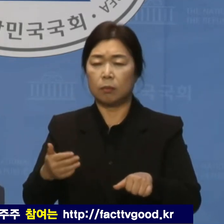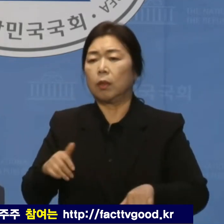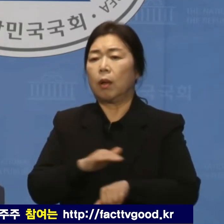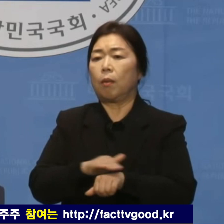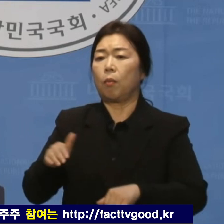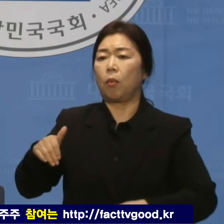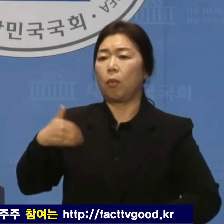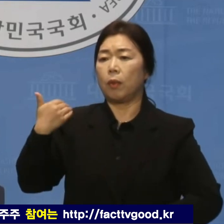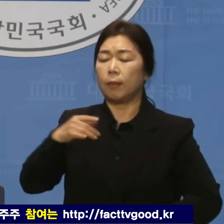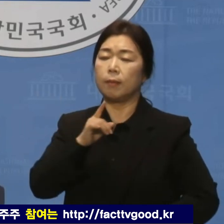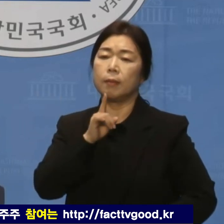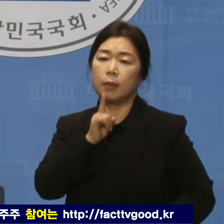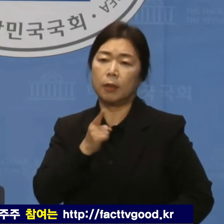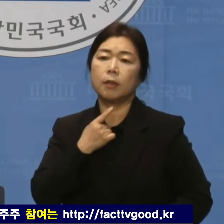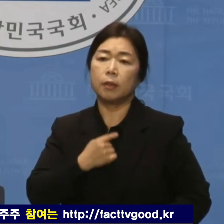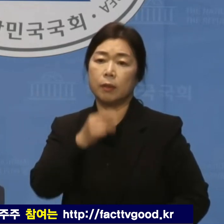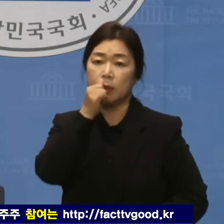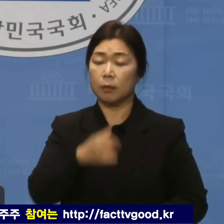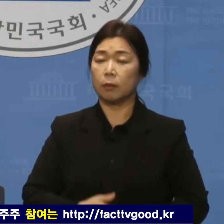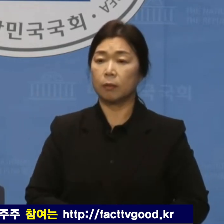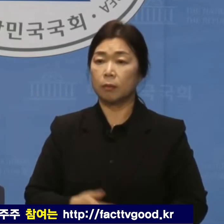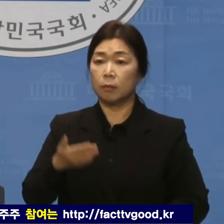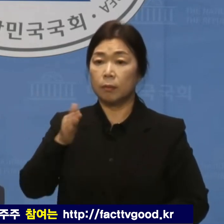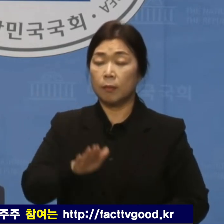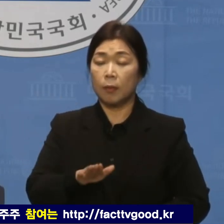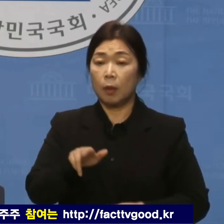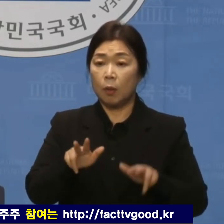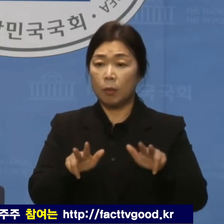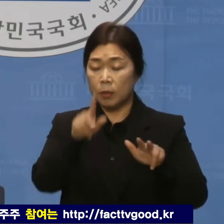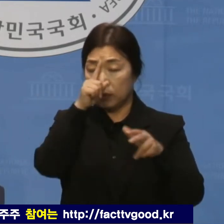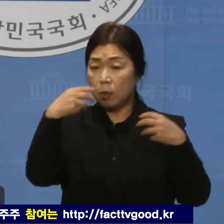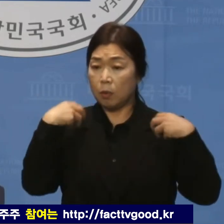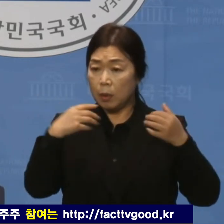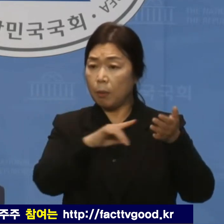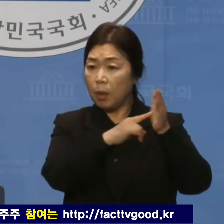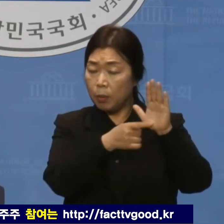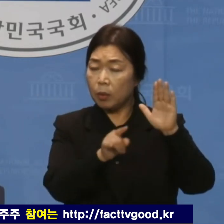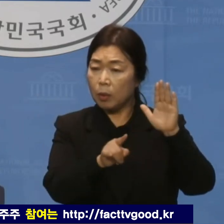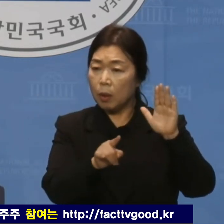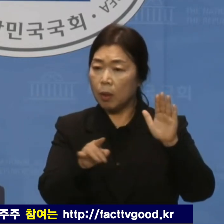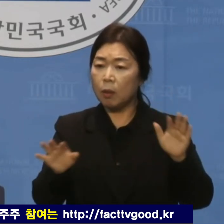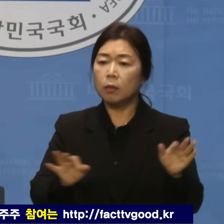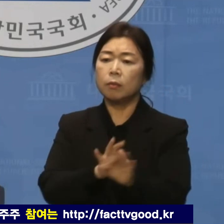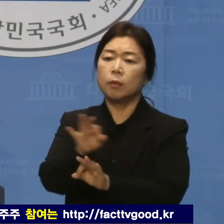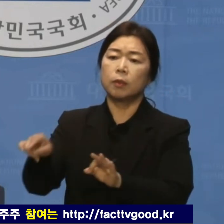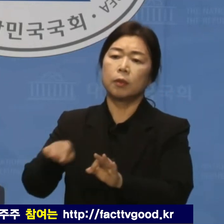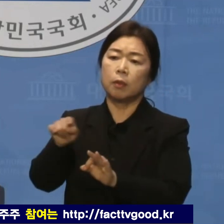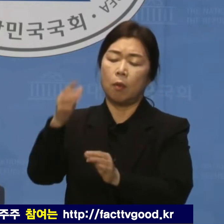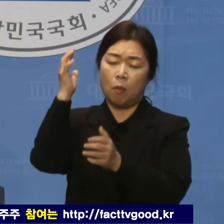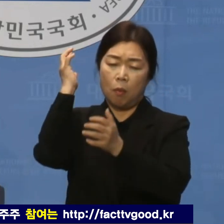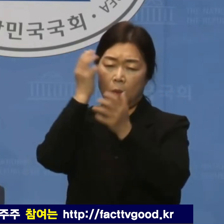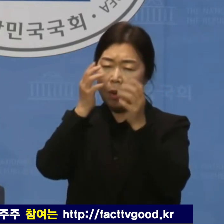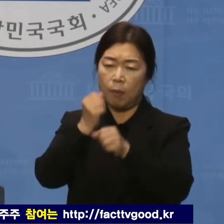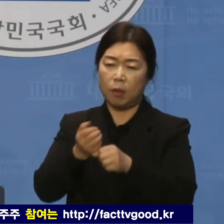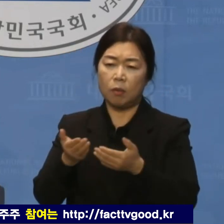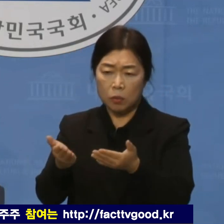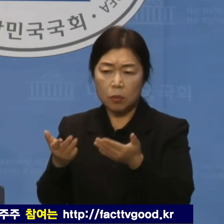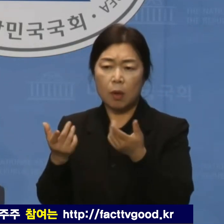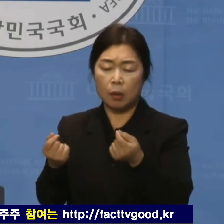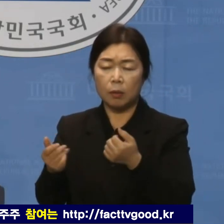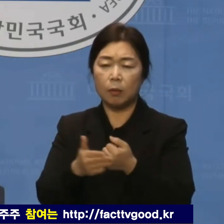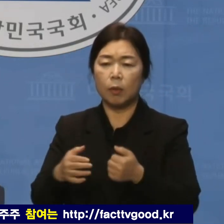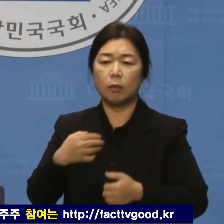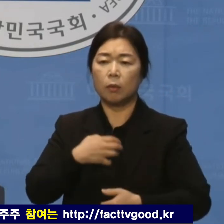있습니다 이번 정부여당의 기습적인 발표가 금융시장 혼란을 야기하는 것은 아닌지도 심히